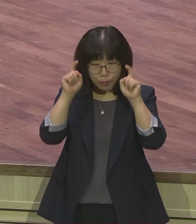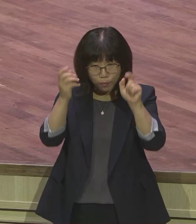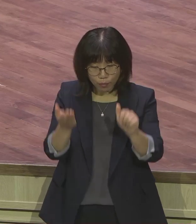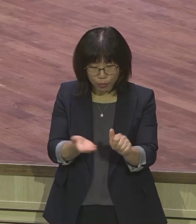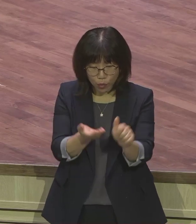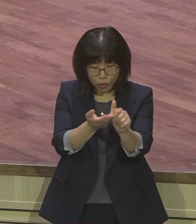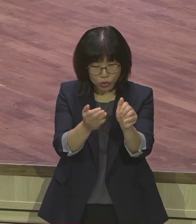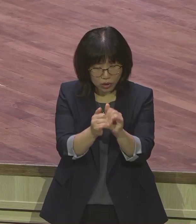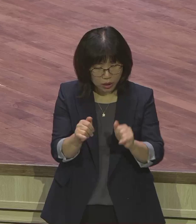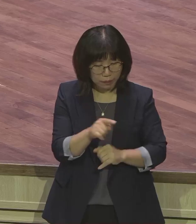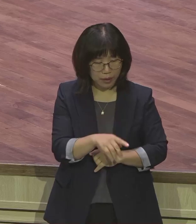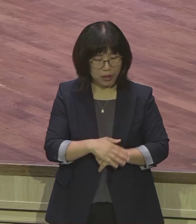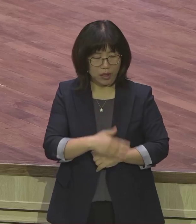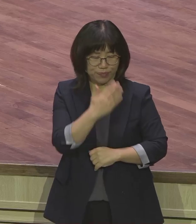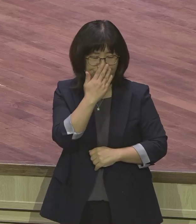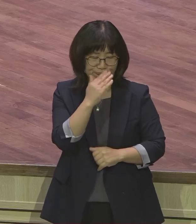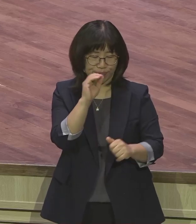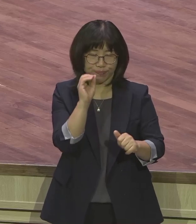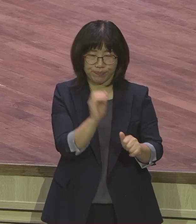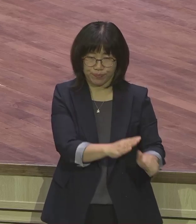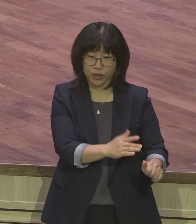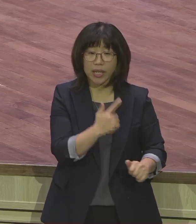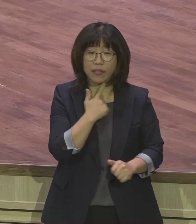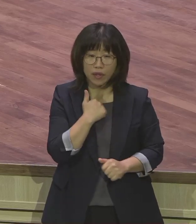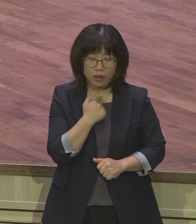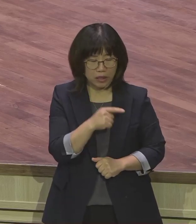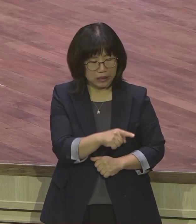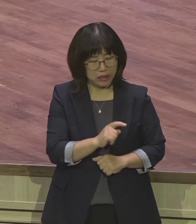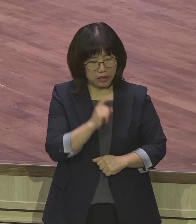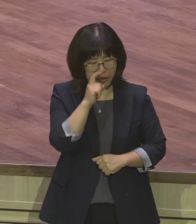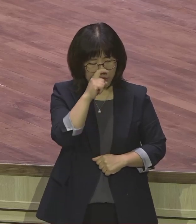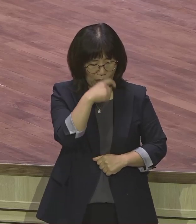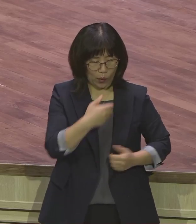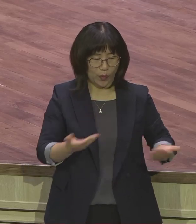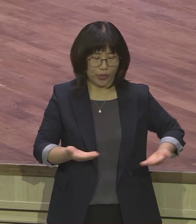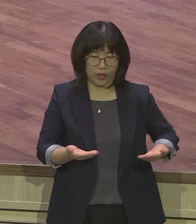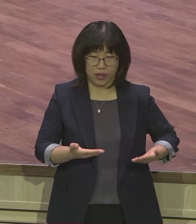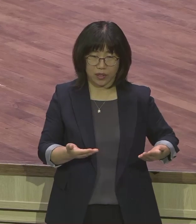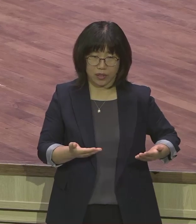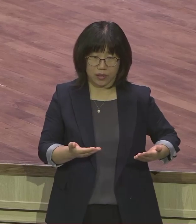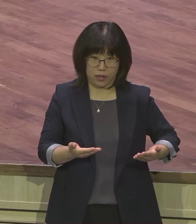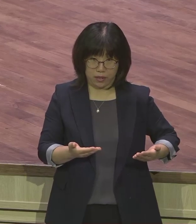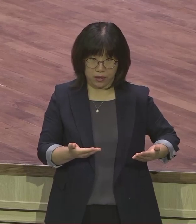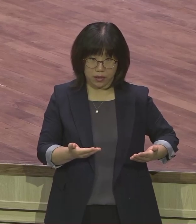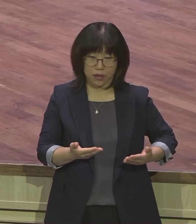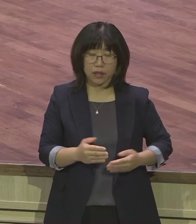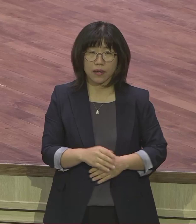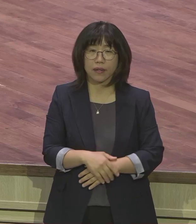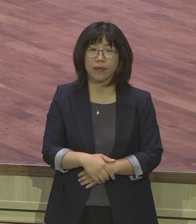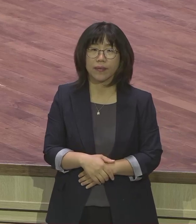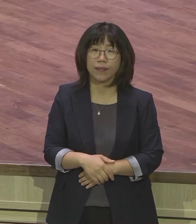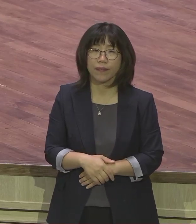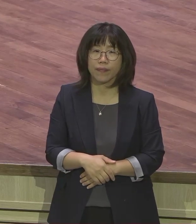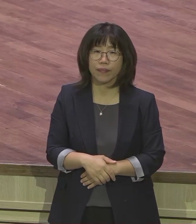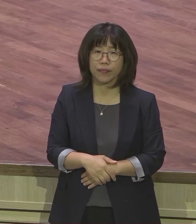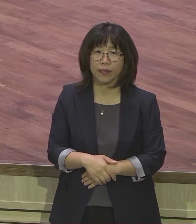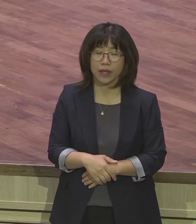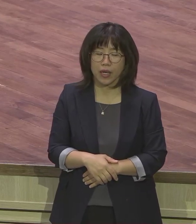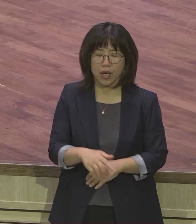그렇게 표현했어요 목축업자랑 애급에서 가장